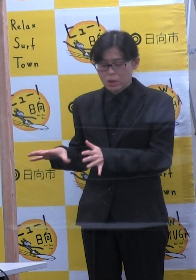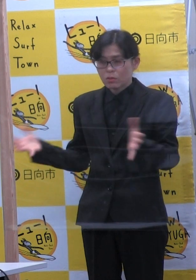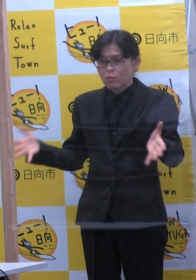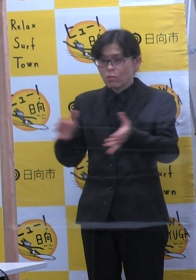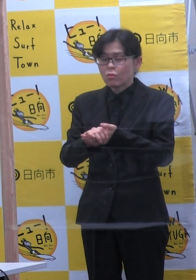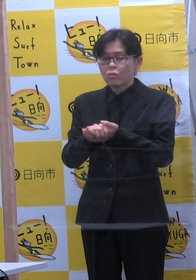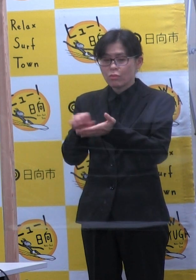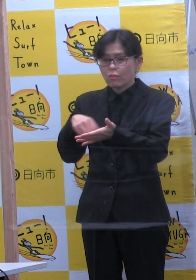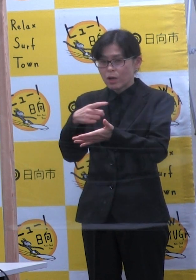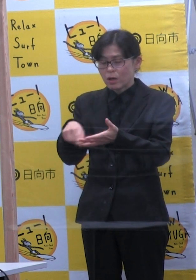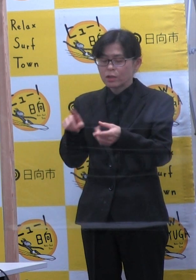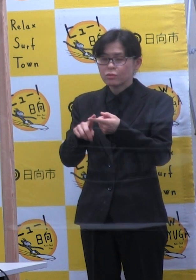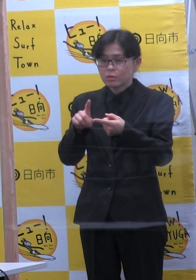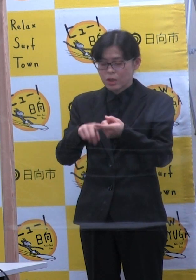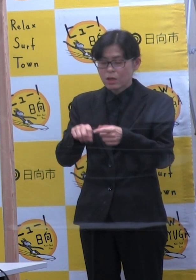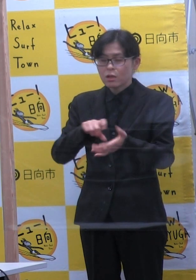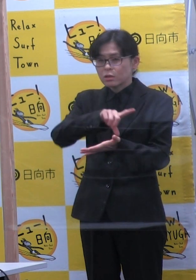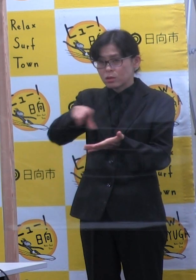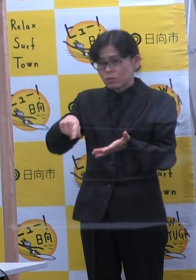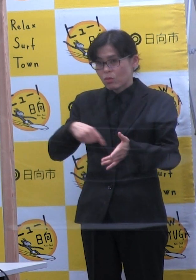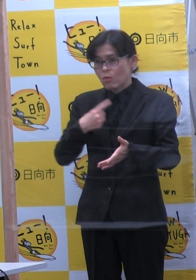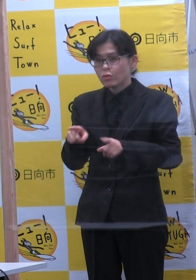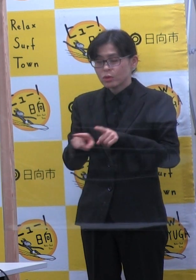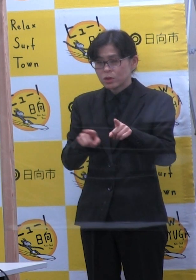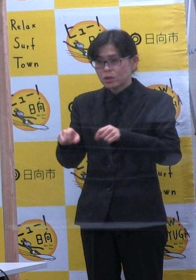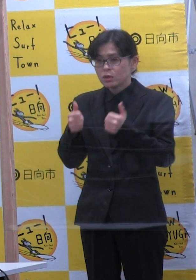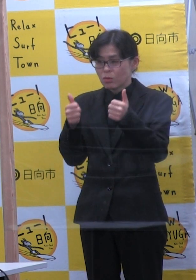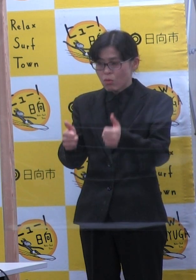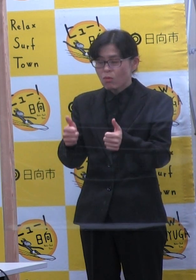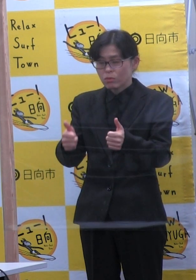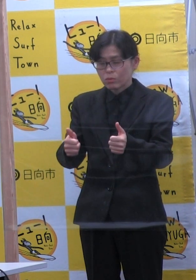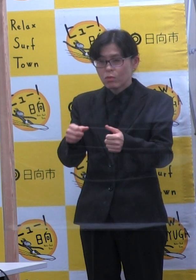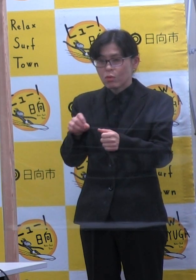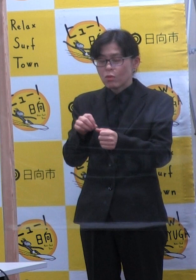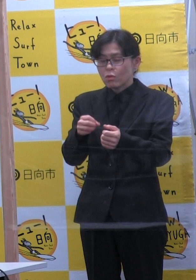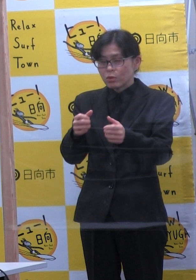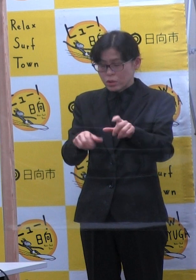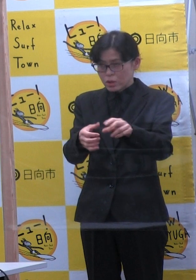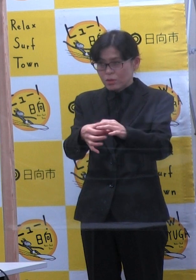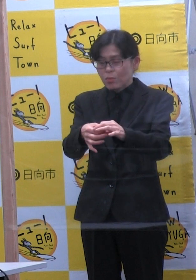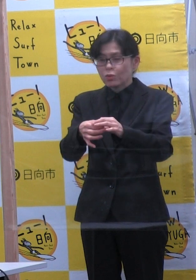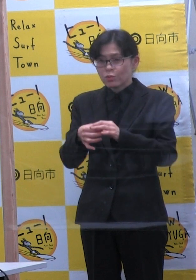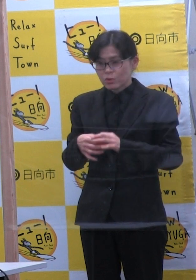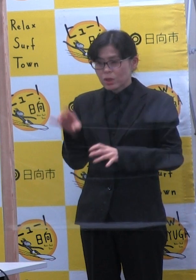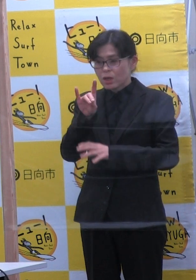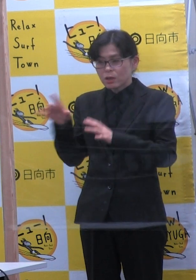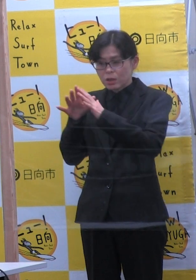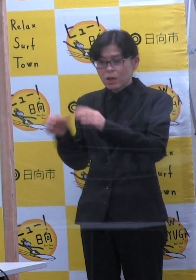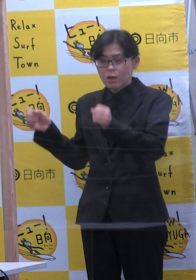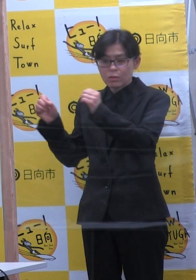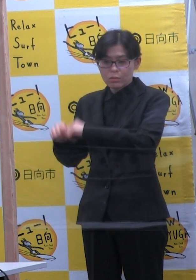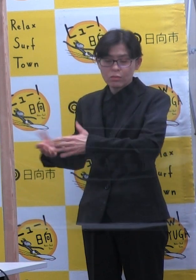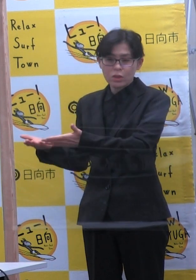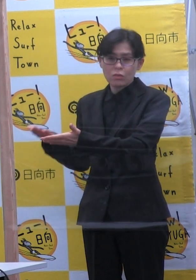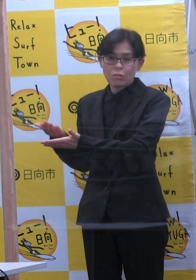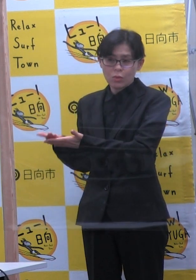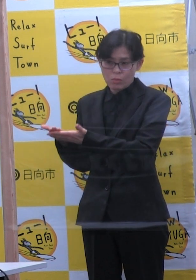、地方自治法の規定に基づき議会の議決を求めるものであります。